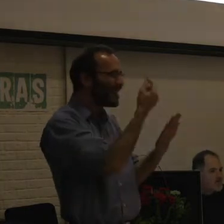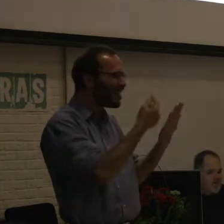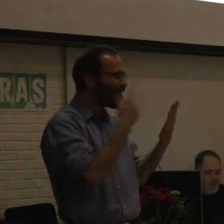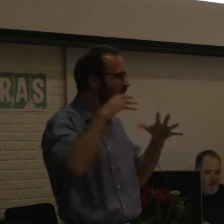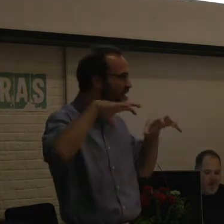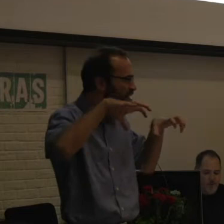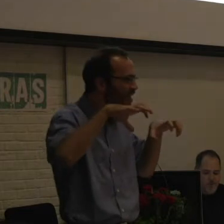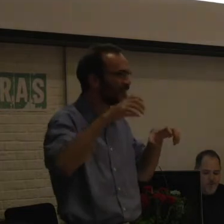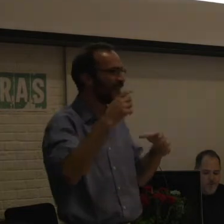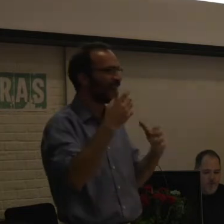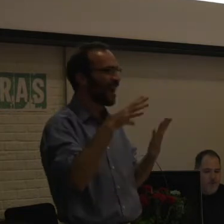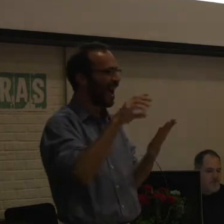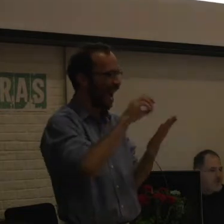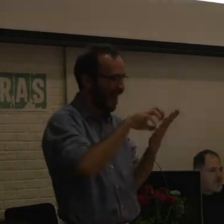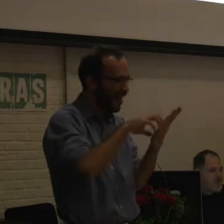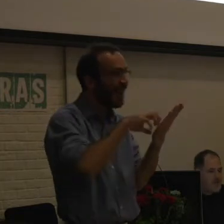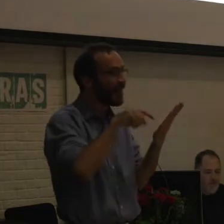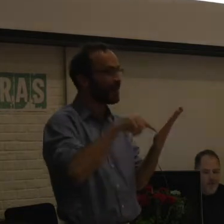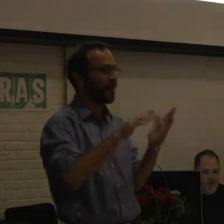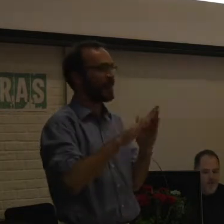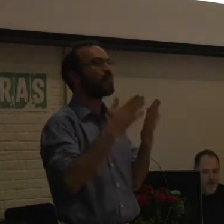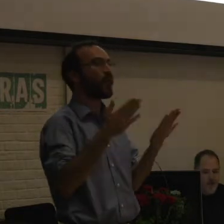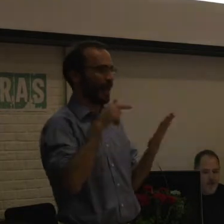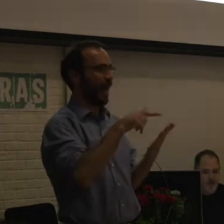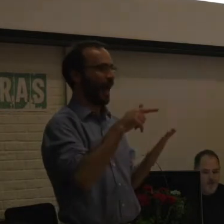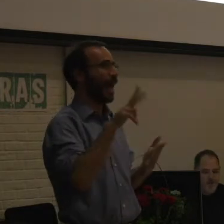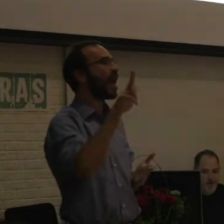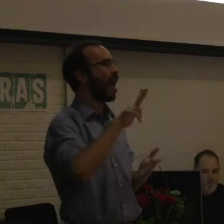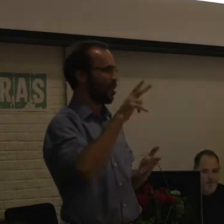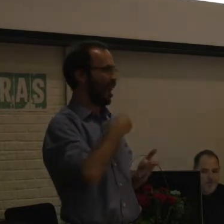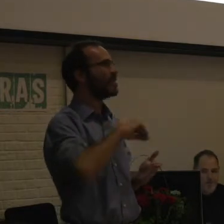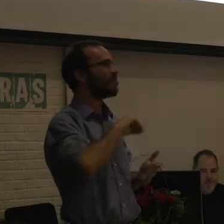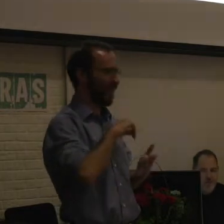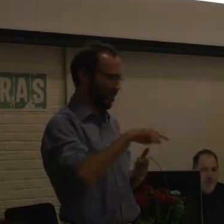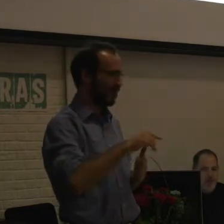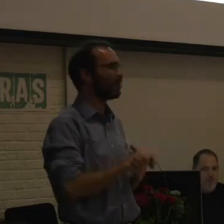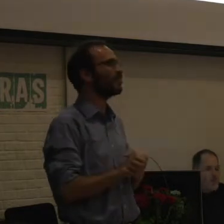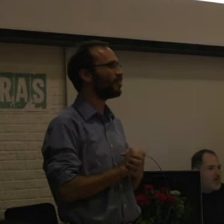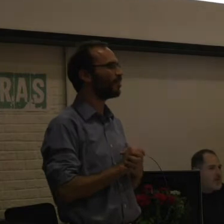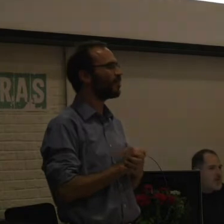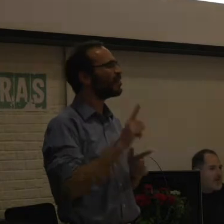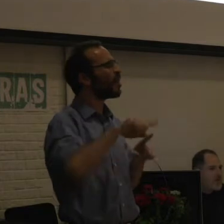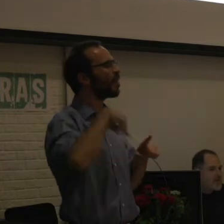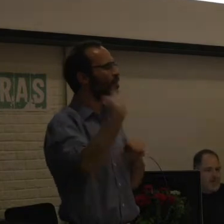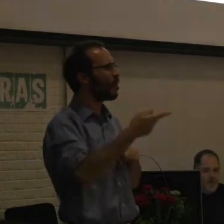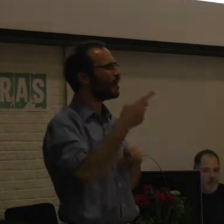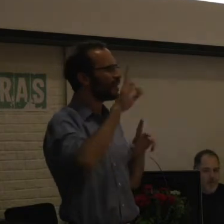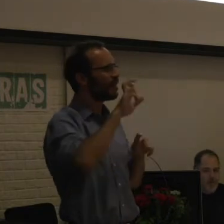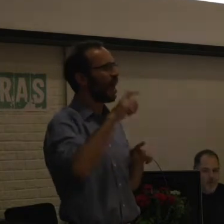nuestra biblioteca más importante, la Biblioteca Nacional Española. Luego me acerqué también, lógicamente,